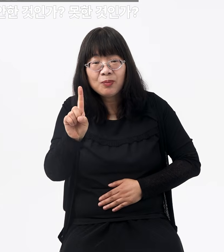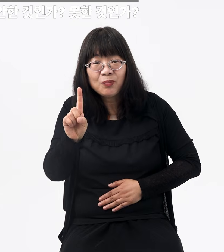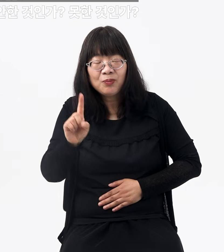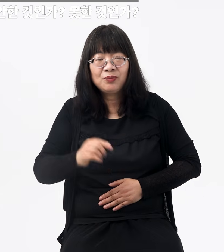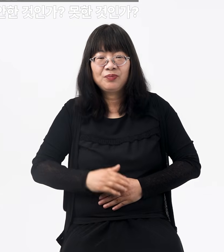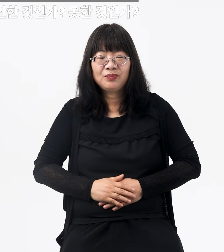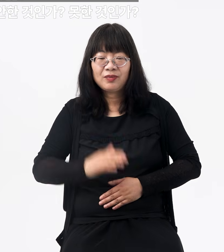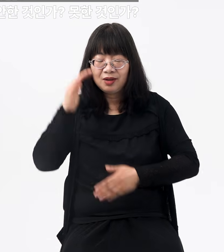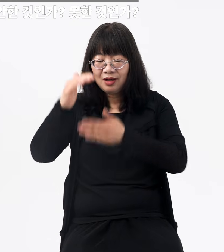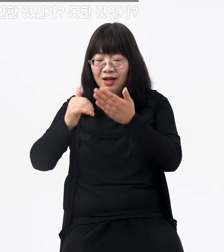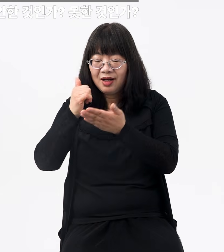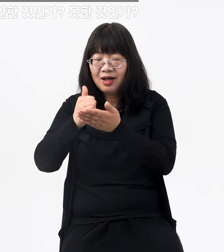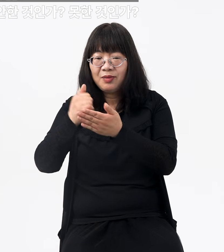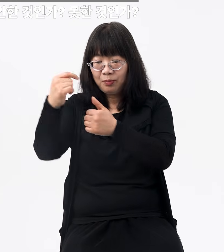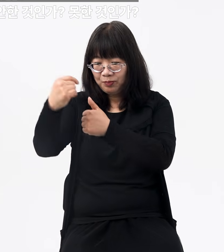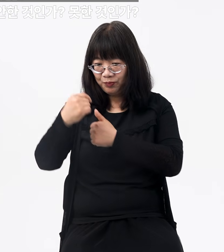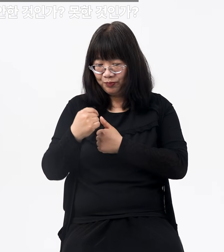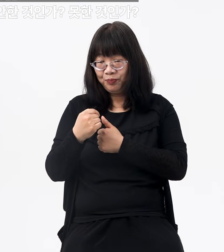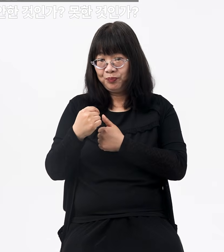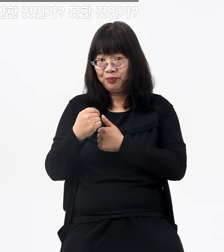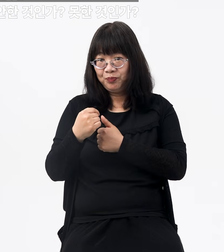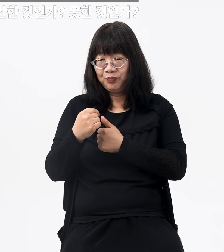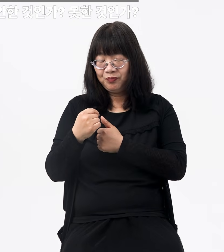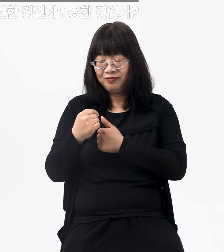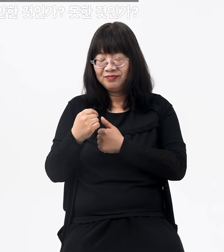합니다. 하나님의 명령은